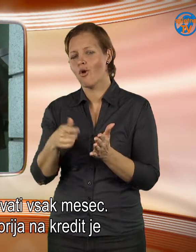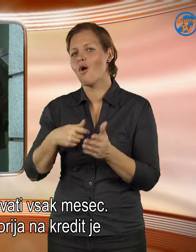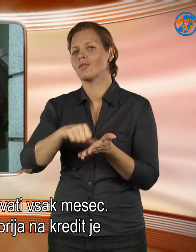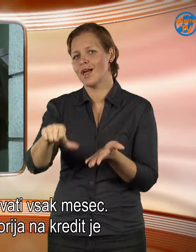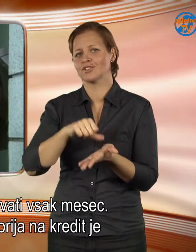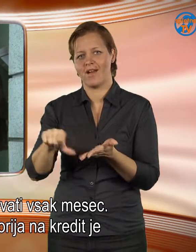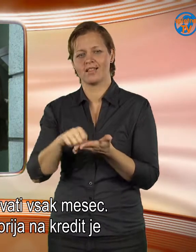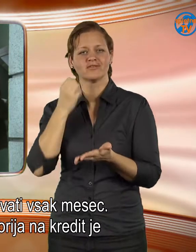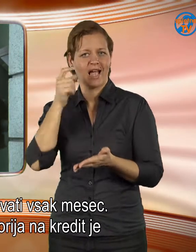mesec.